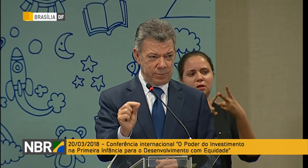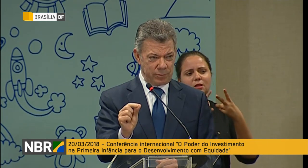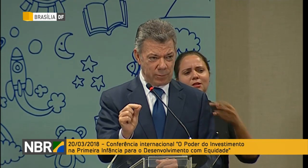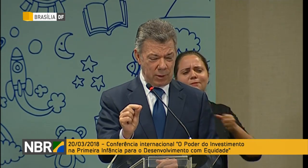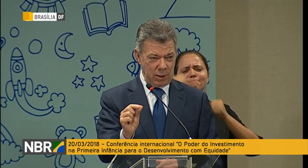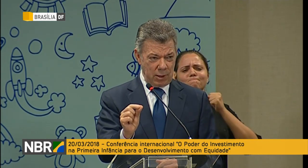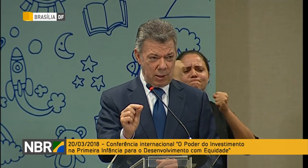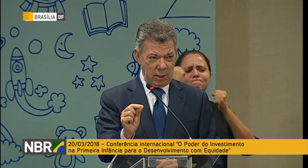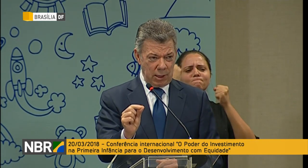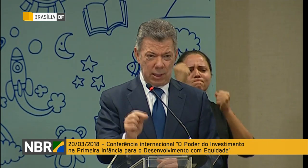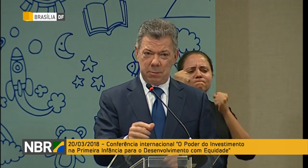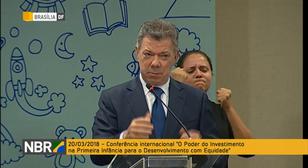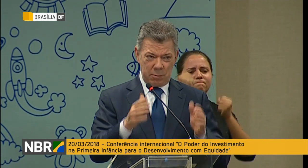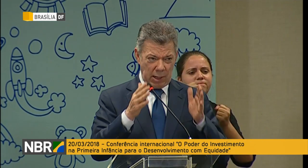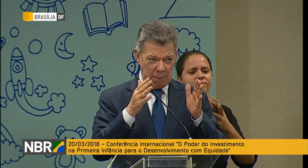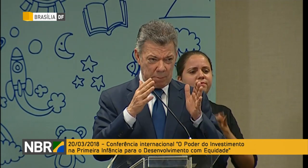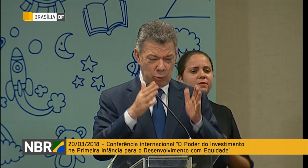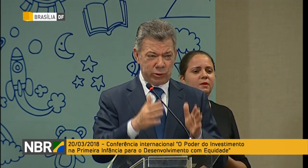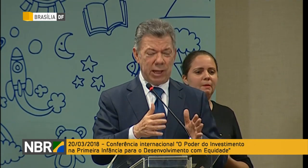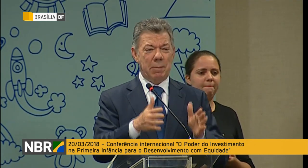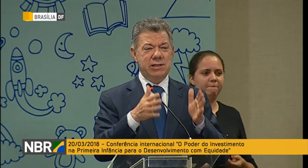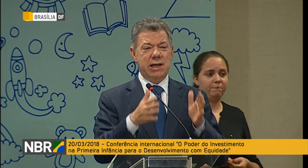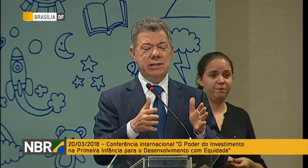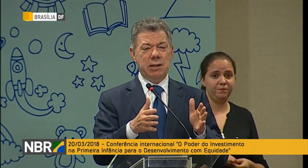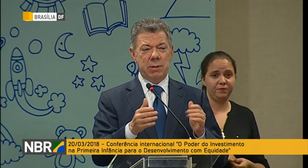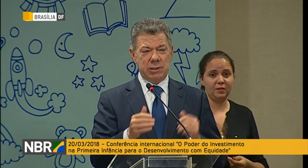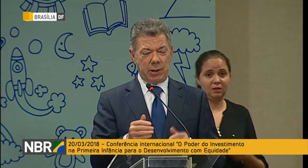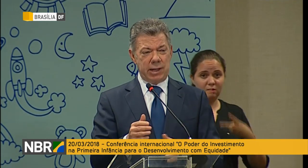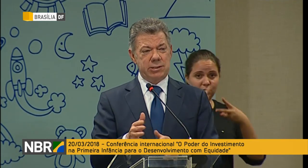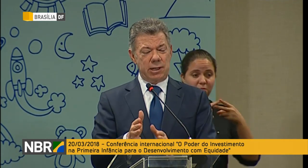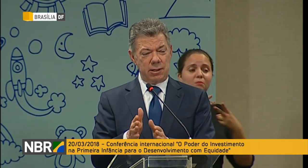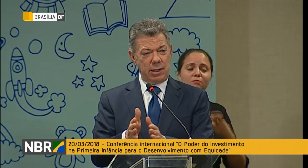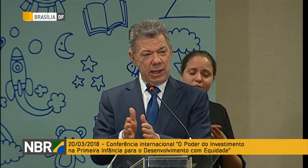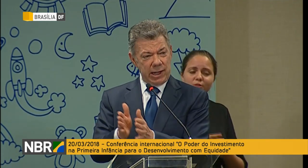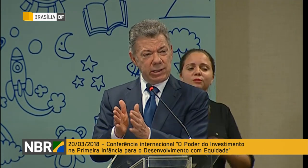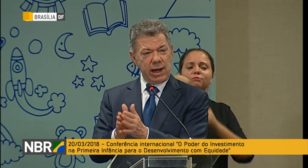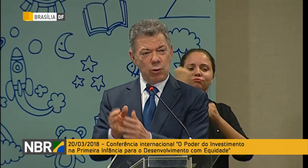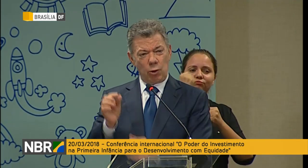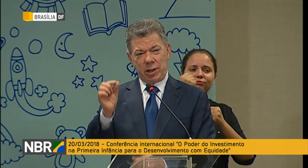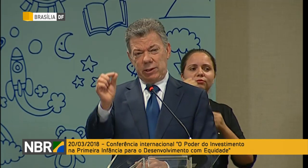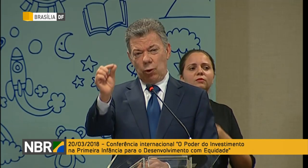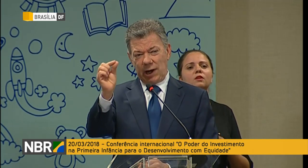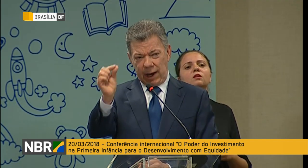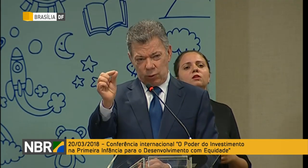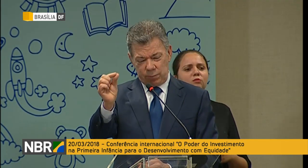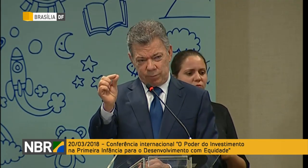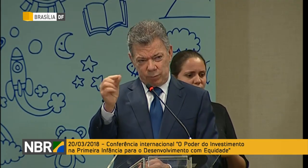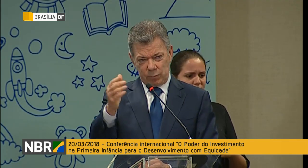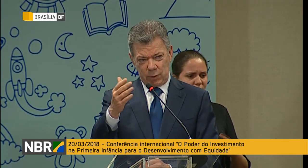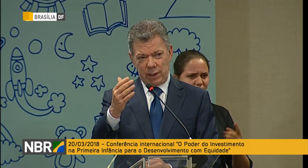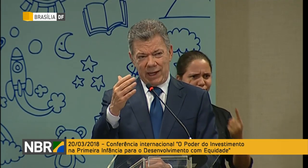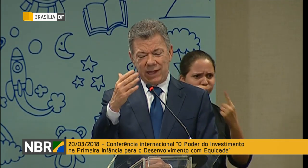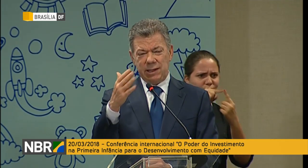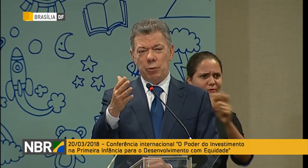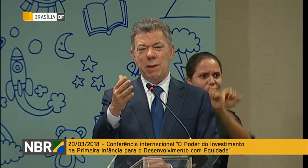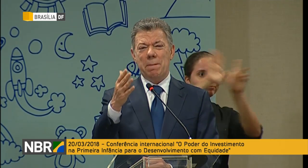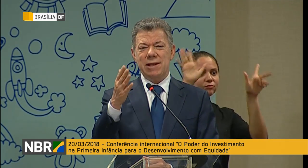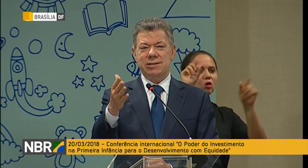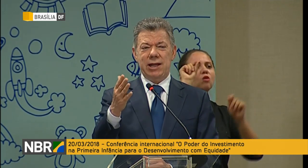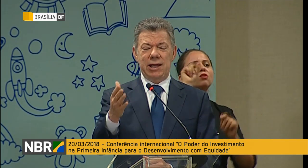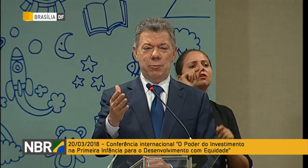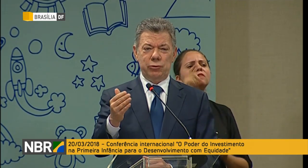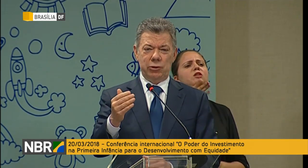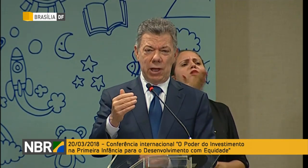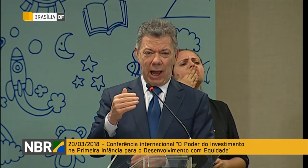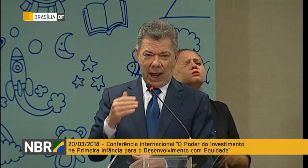a perseverança. E a punta de paciência e perseverança. E esse ponto de paciência e perseverança passou-se a ter,